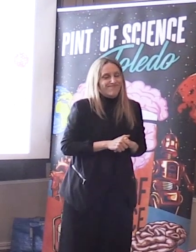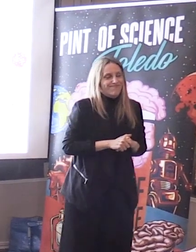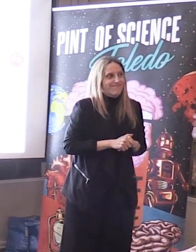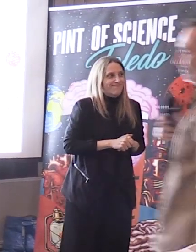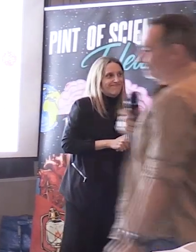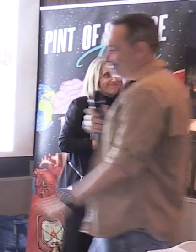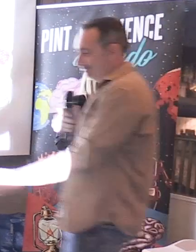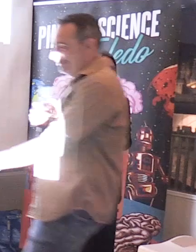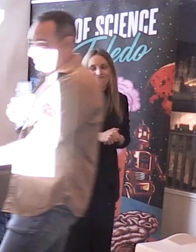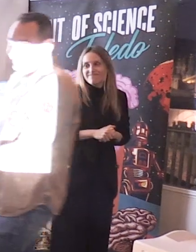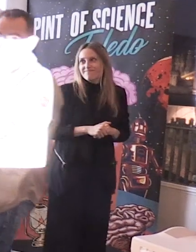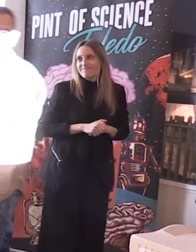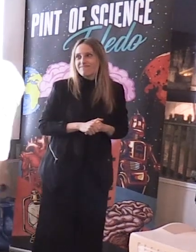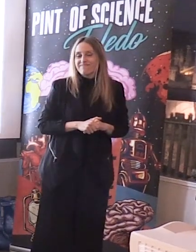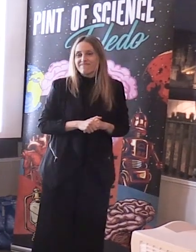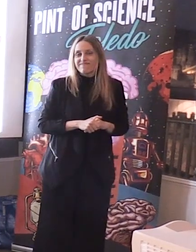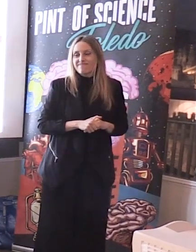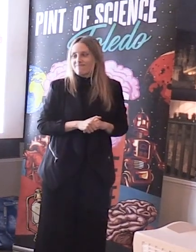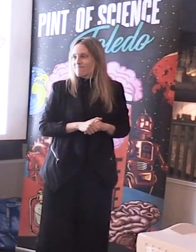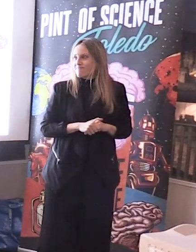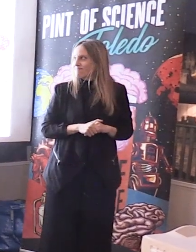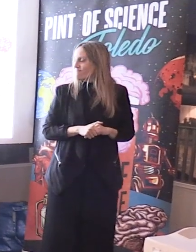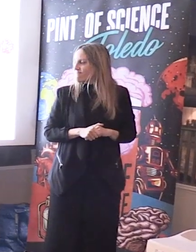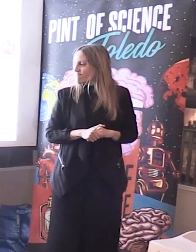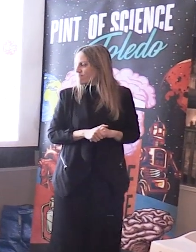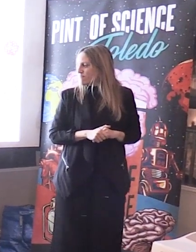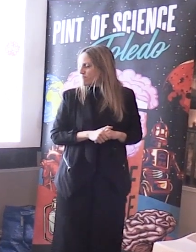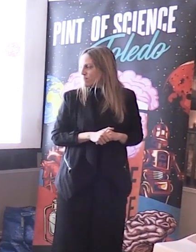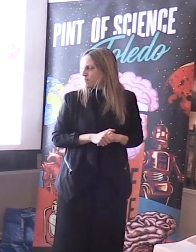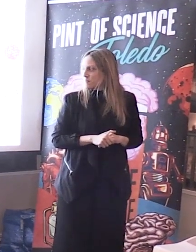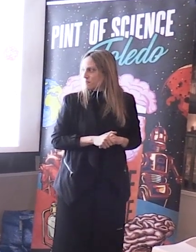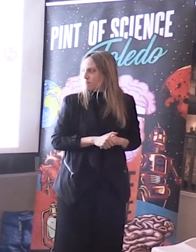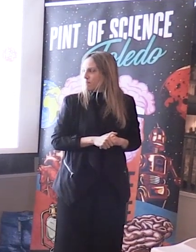Con esto, además ya que el mismo George ha dicho que ya está.